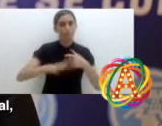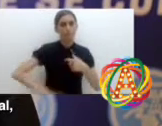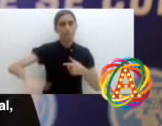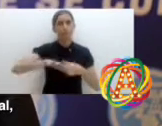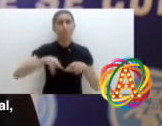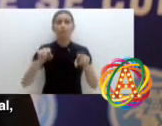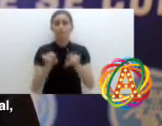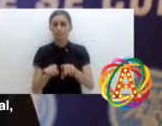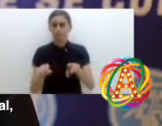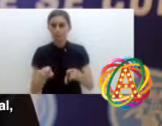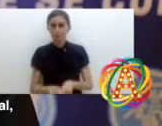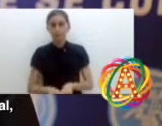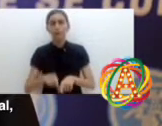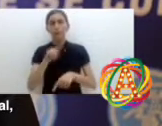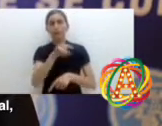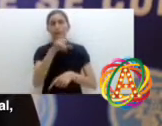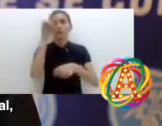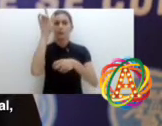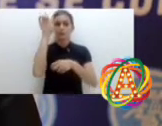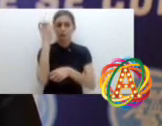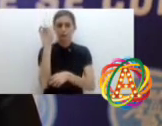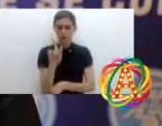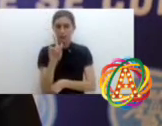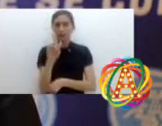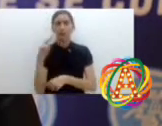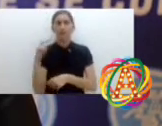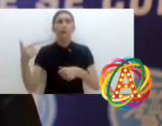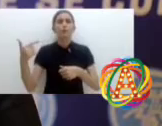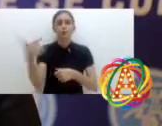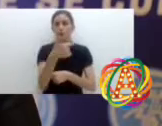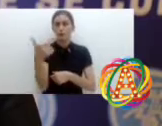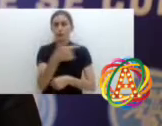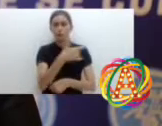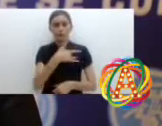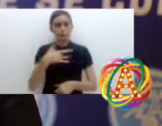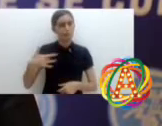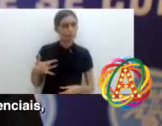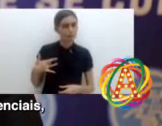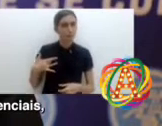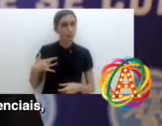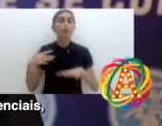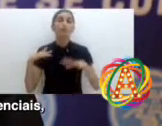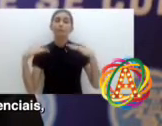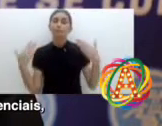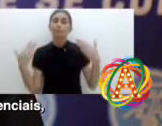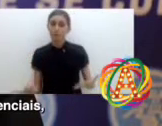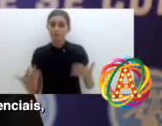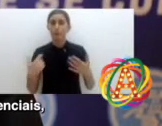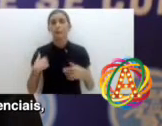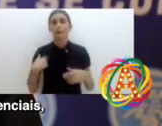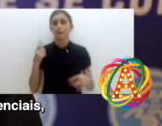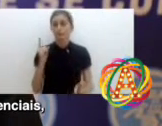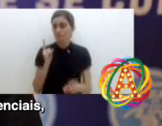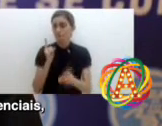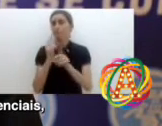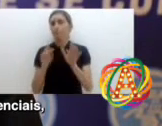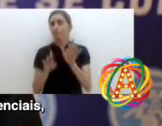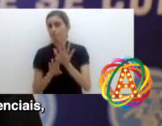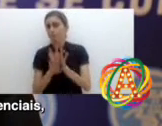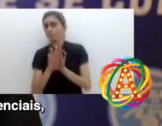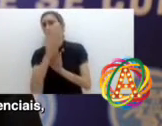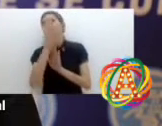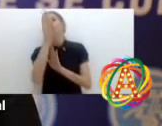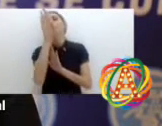uma parte do Agreste Setentrional, que fica na 2ª Geres. Então, quando se detecta